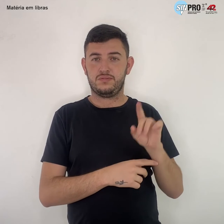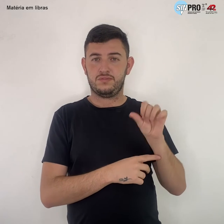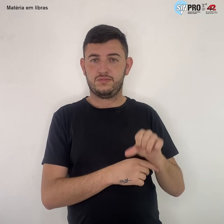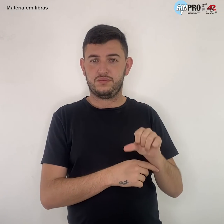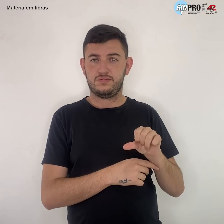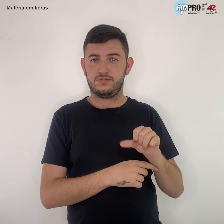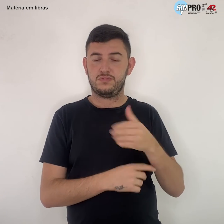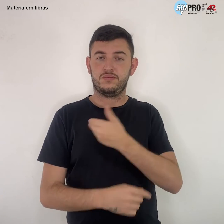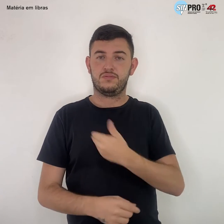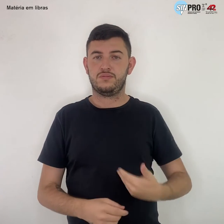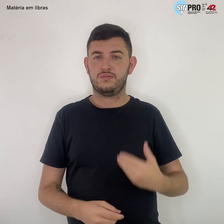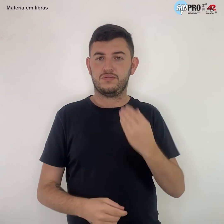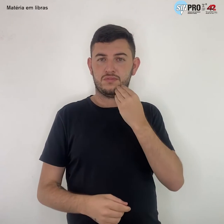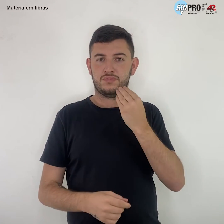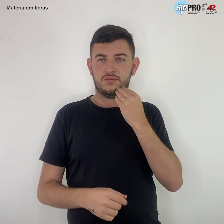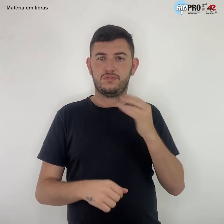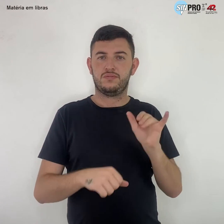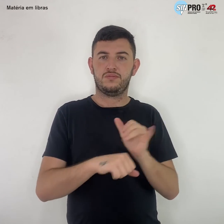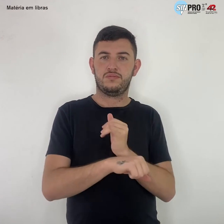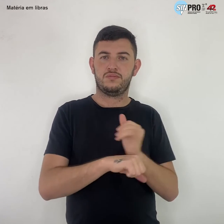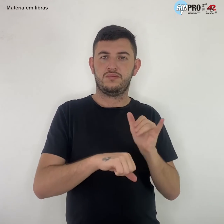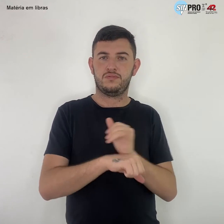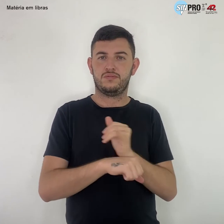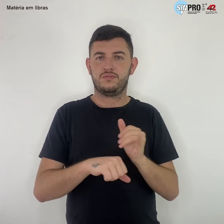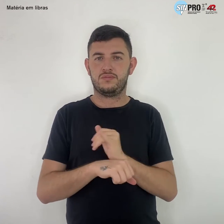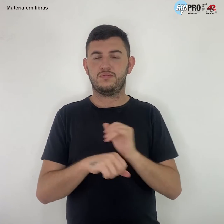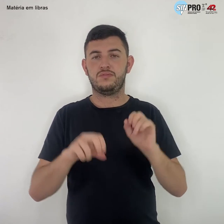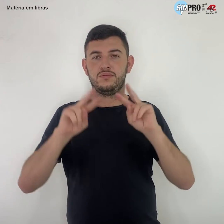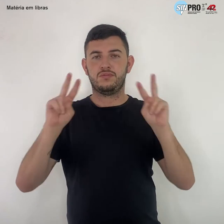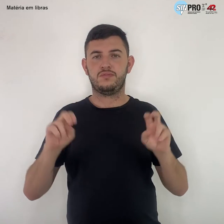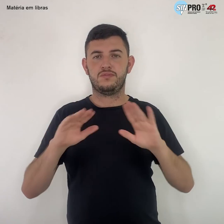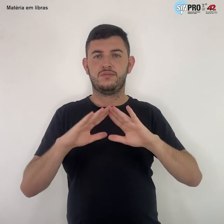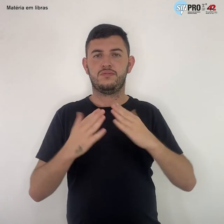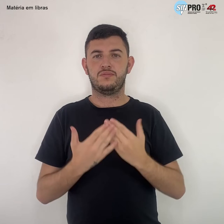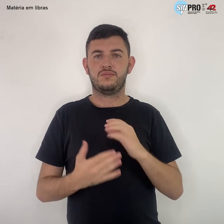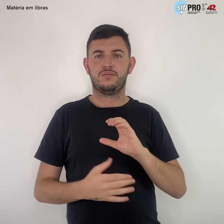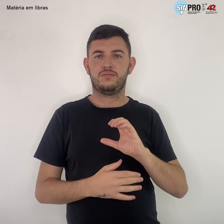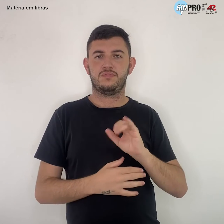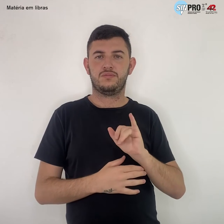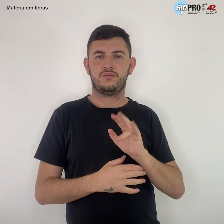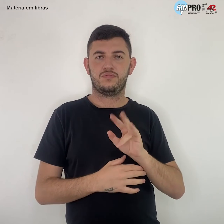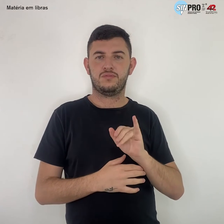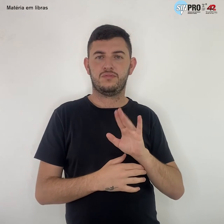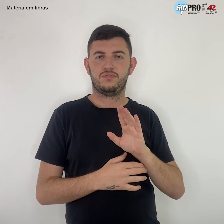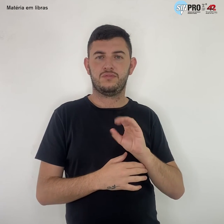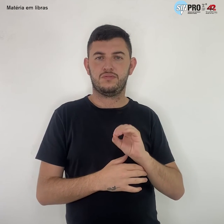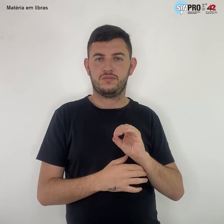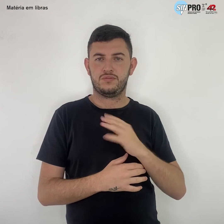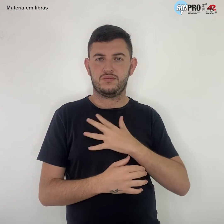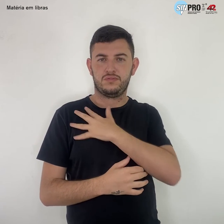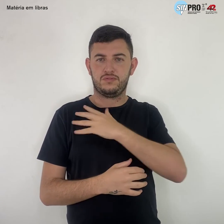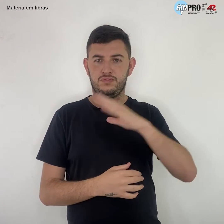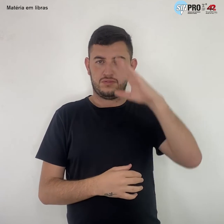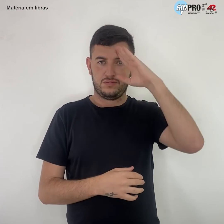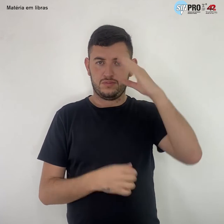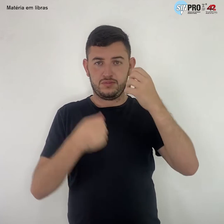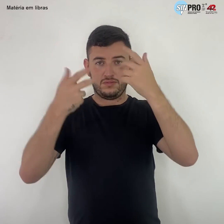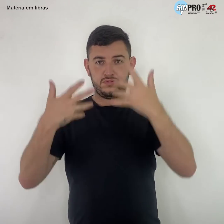implantar o projeto Escolas Cívico-Militar, definindo que escolas públicas,